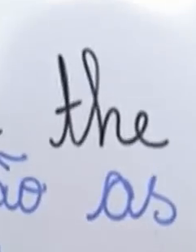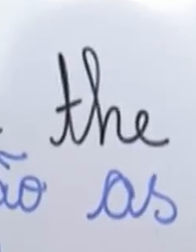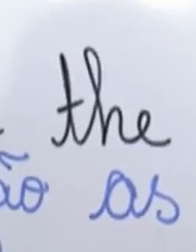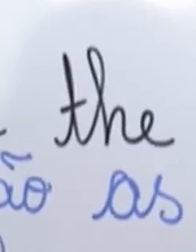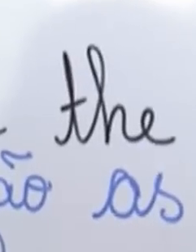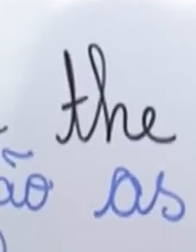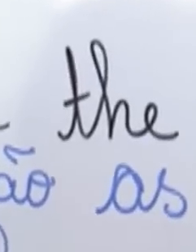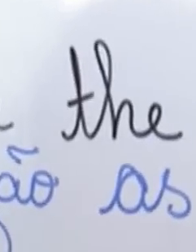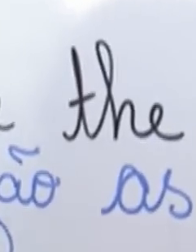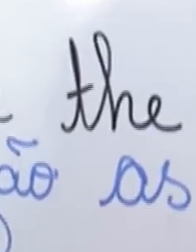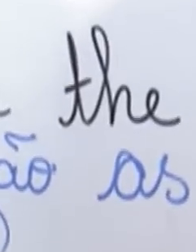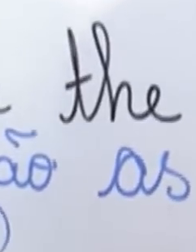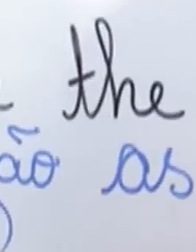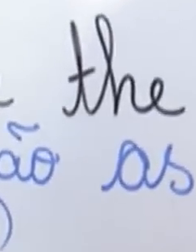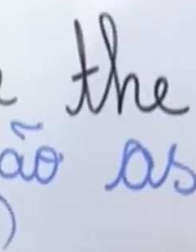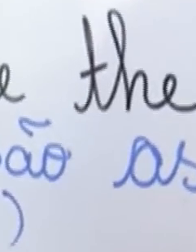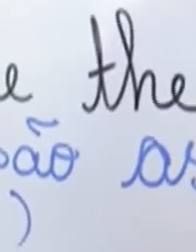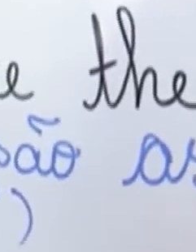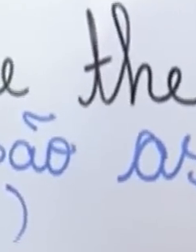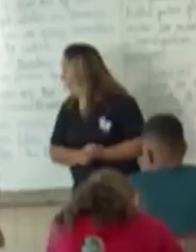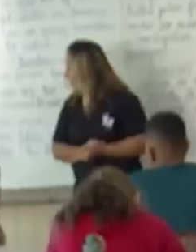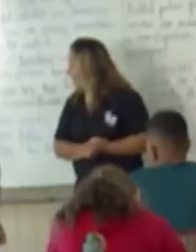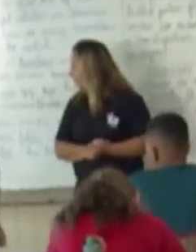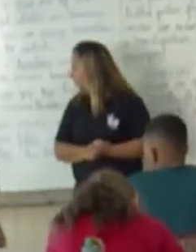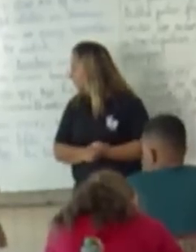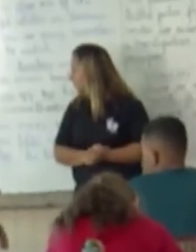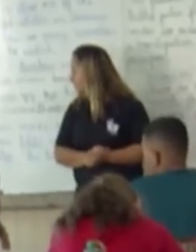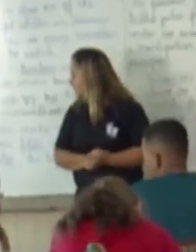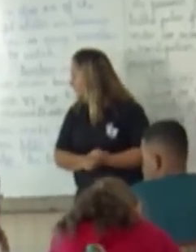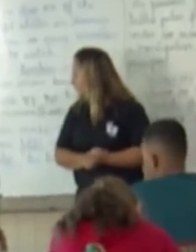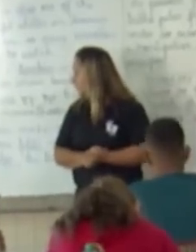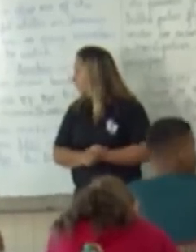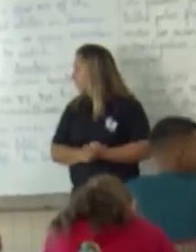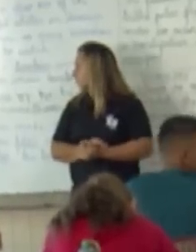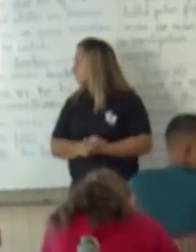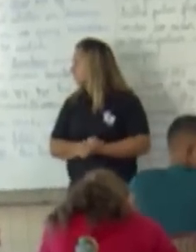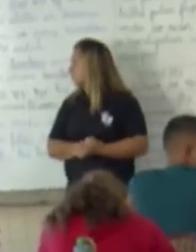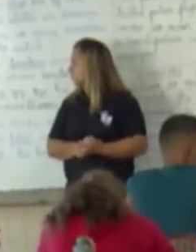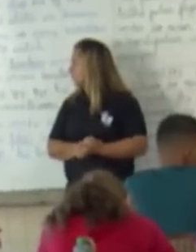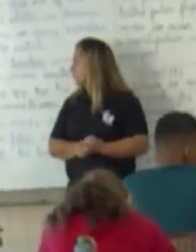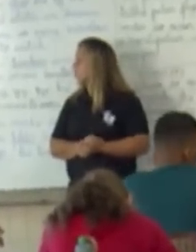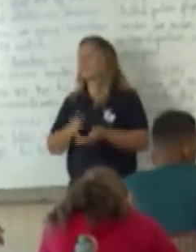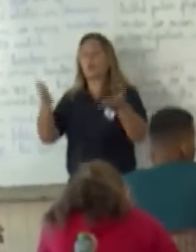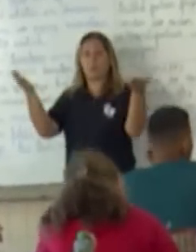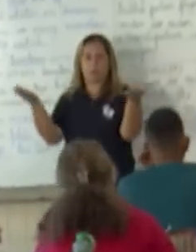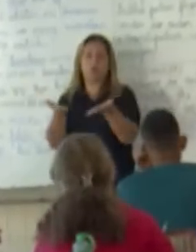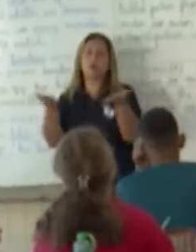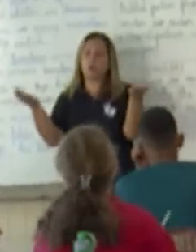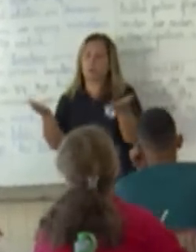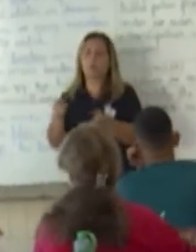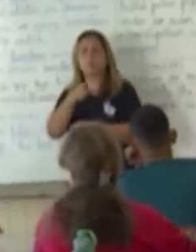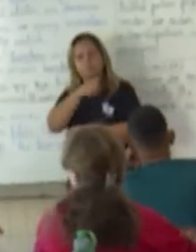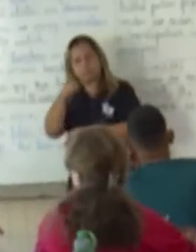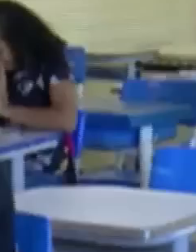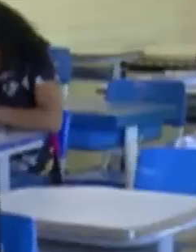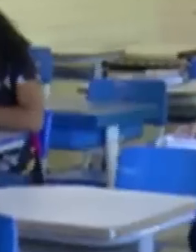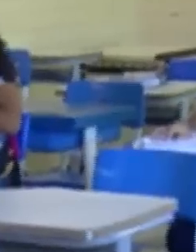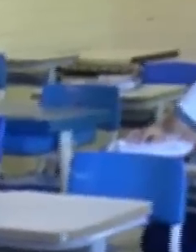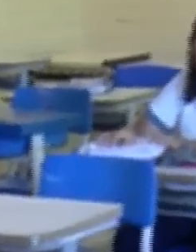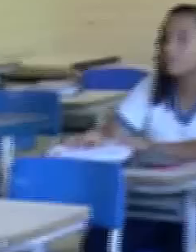Se isso não acontecesse, você nem desconfiaria, não mesmo? E a inclusão social existe exatamente com esse objetivo.